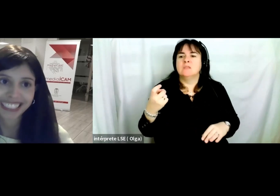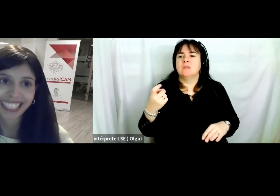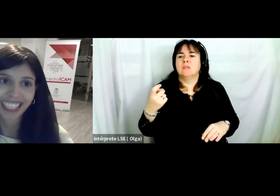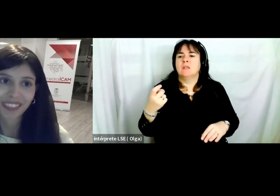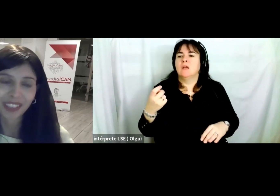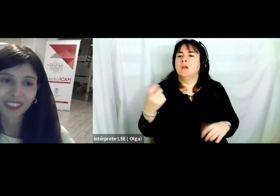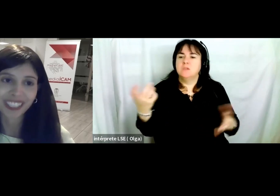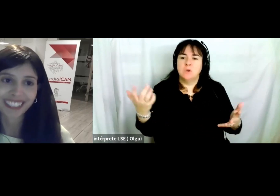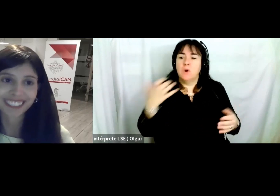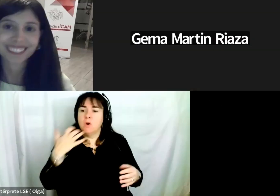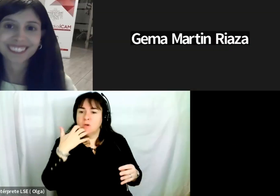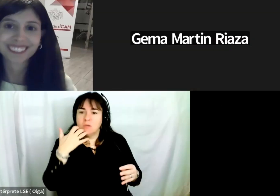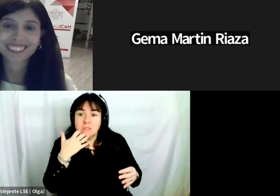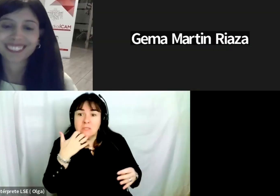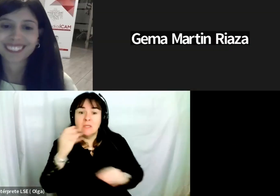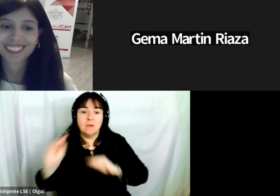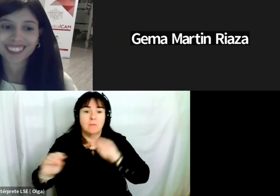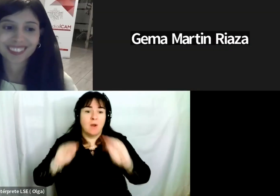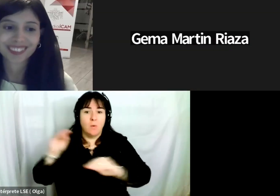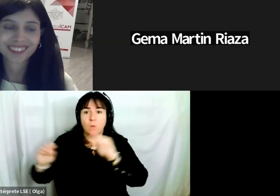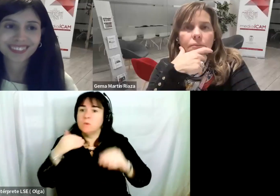por si tenéis que hacer preguntas.